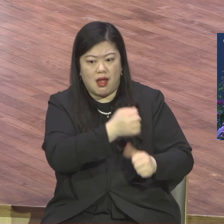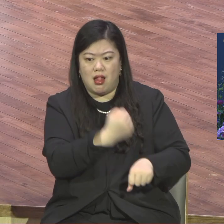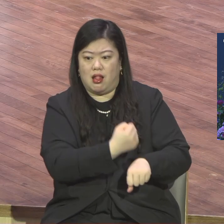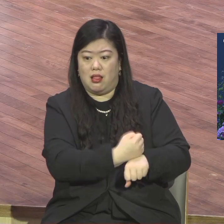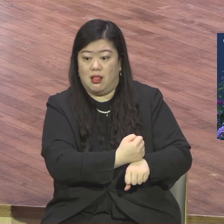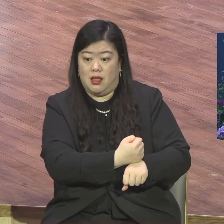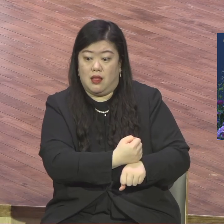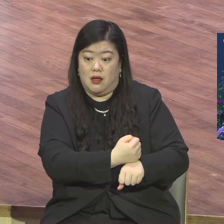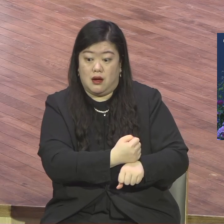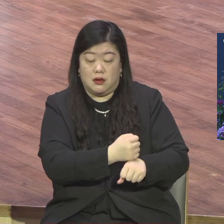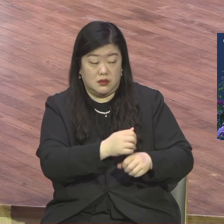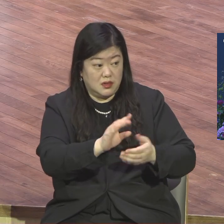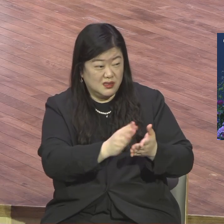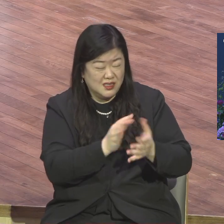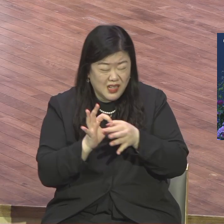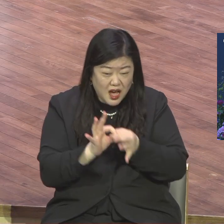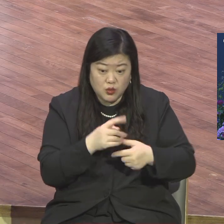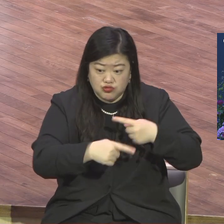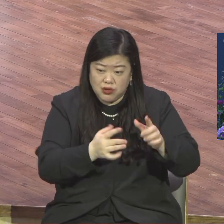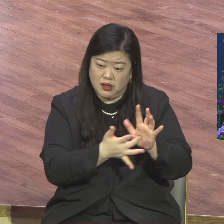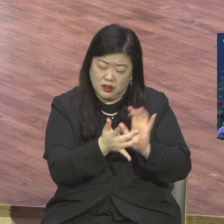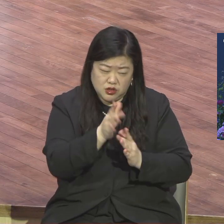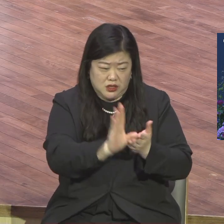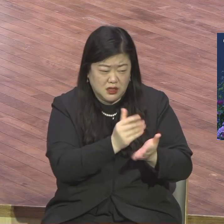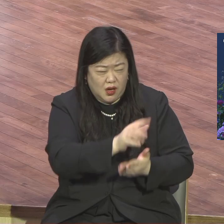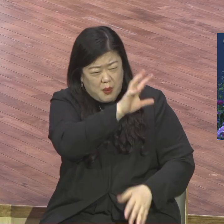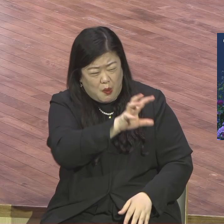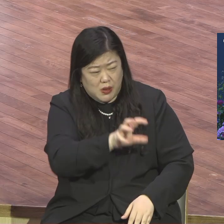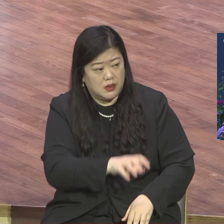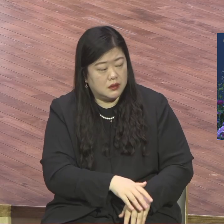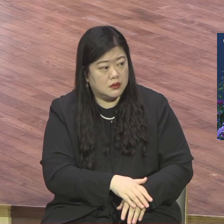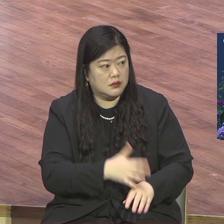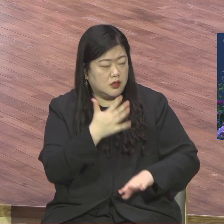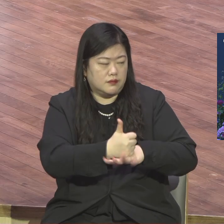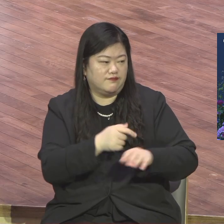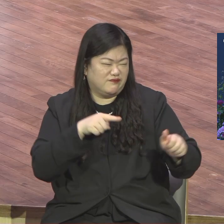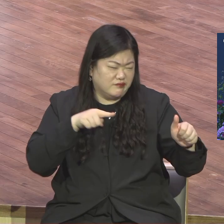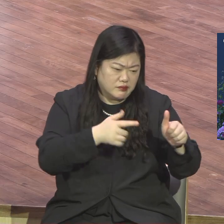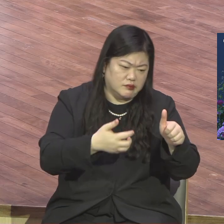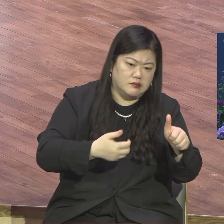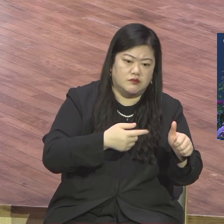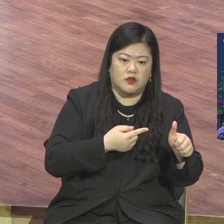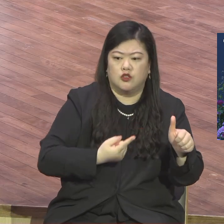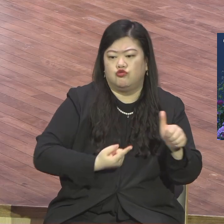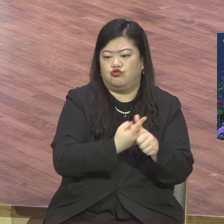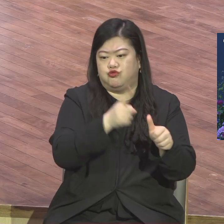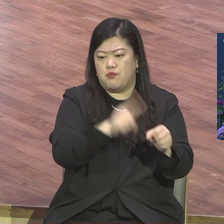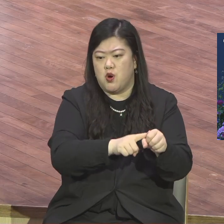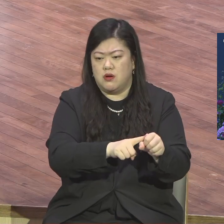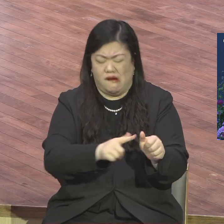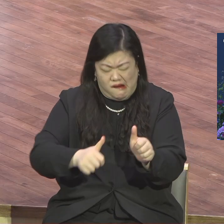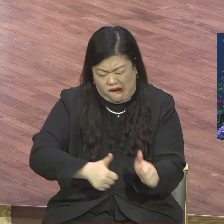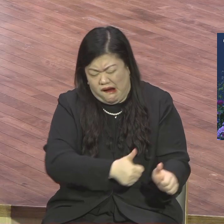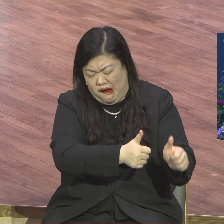뒤를 쫓는 거예요. 그리고 바울은 평생 쫓겨다녔어요. 결사대가 죽이겠다고